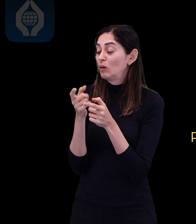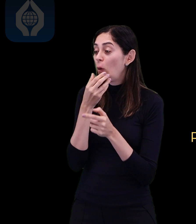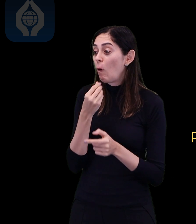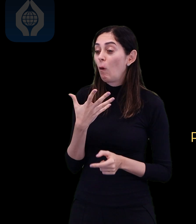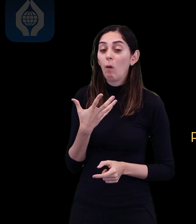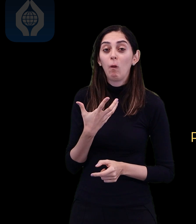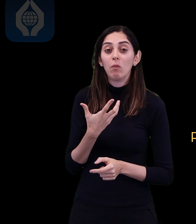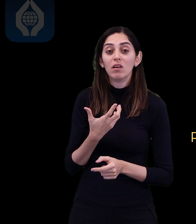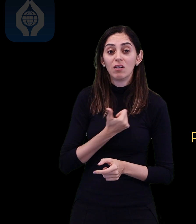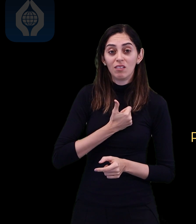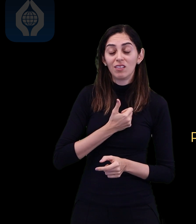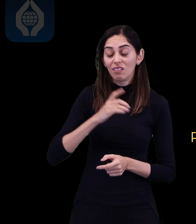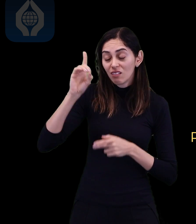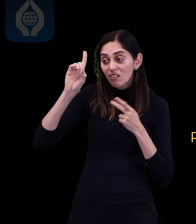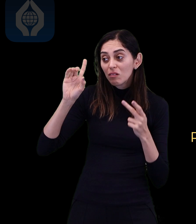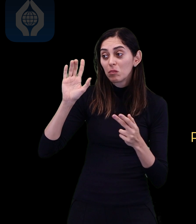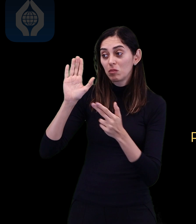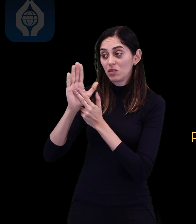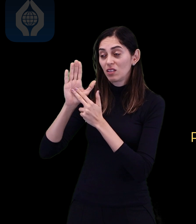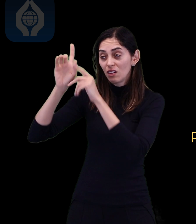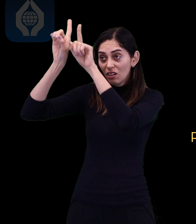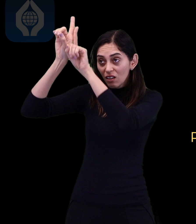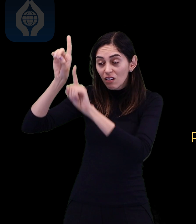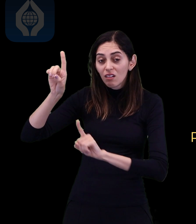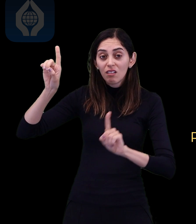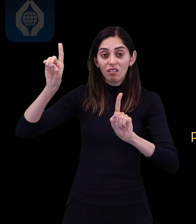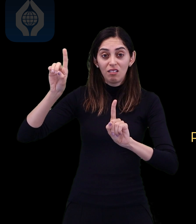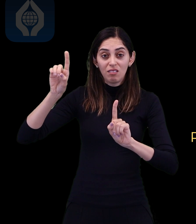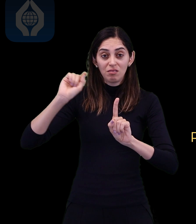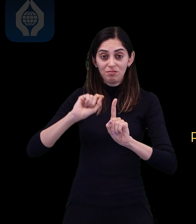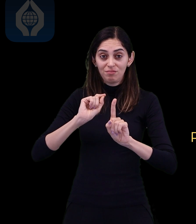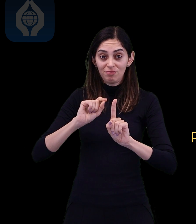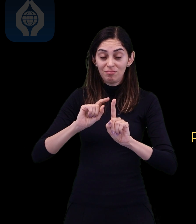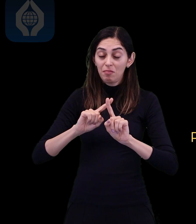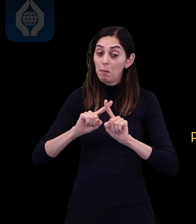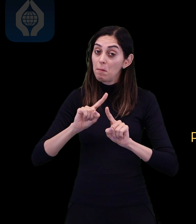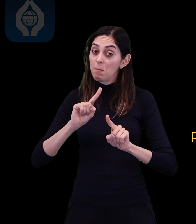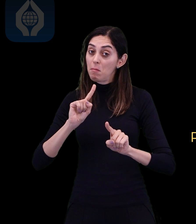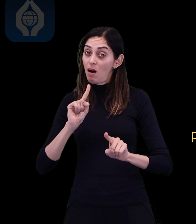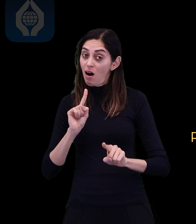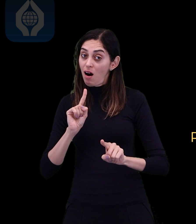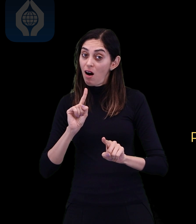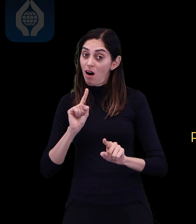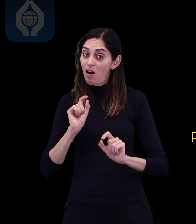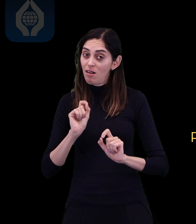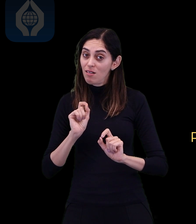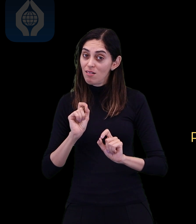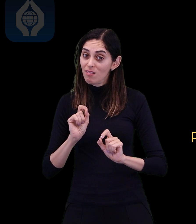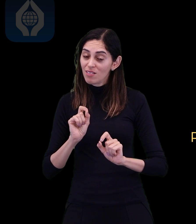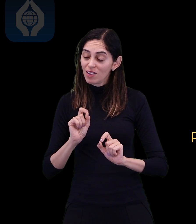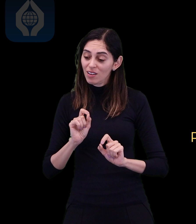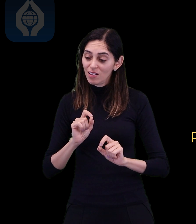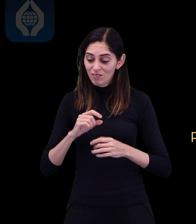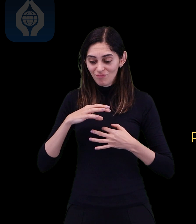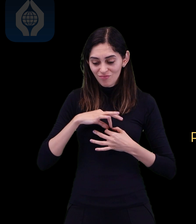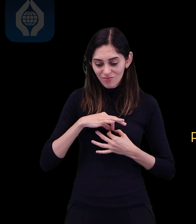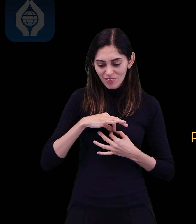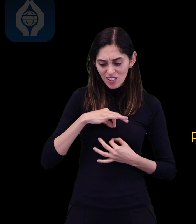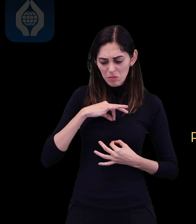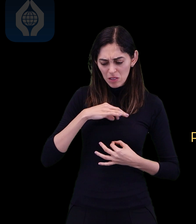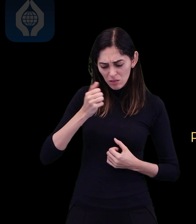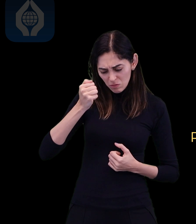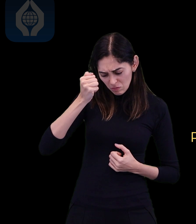que Jesus deveria ser o Salvador, o qual Deus prometeu enviar ao mundo. No entanto, eles ainda não viam